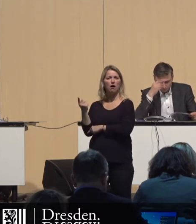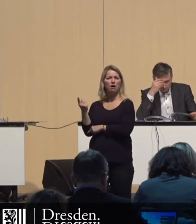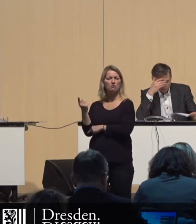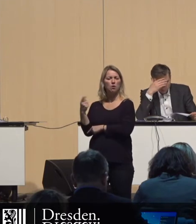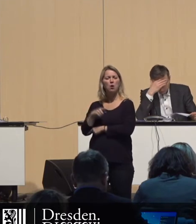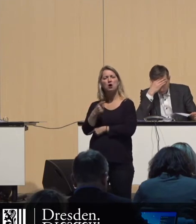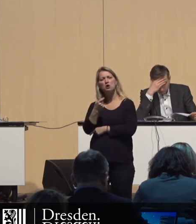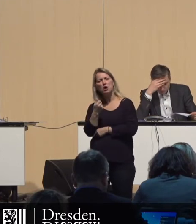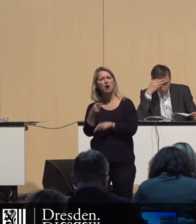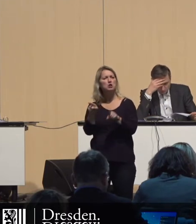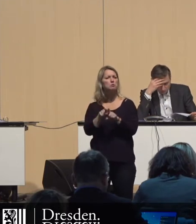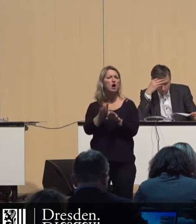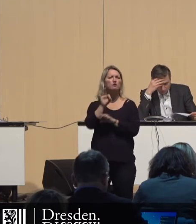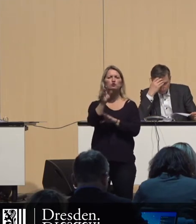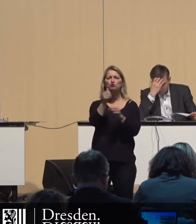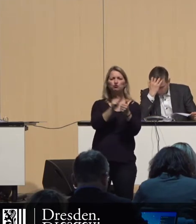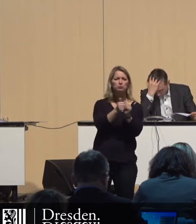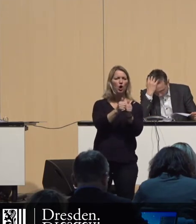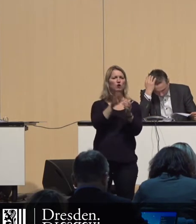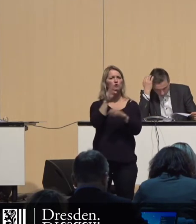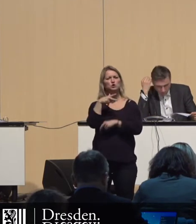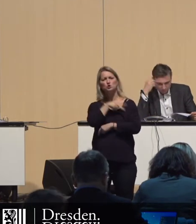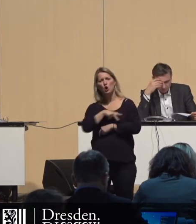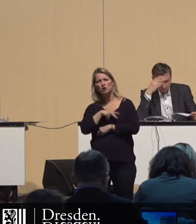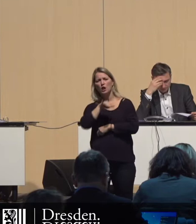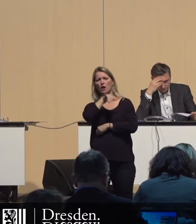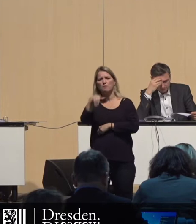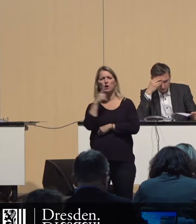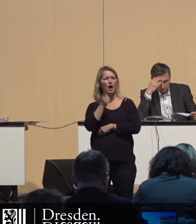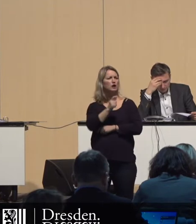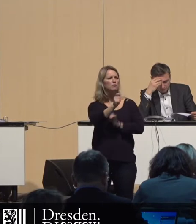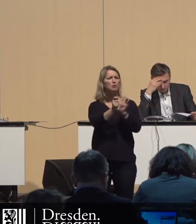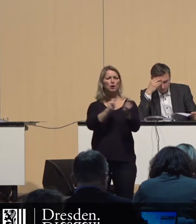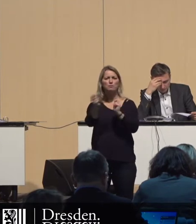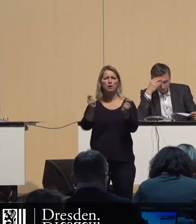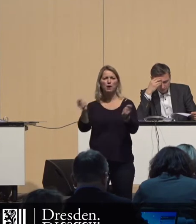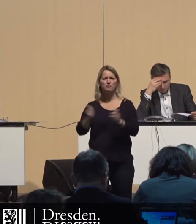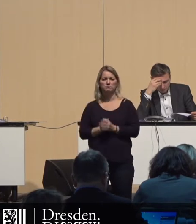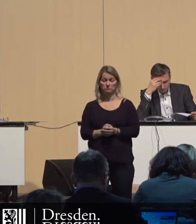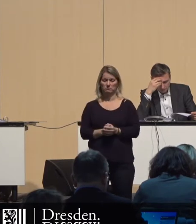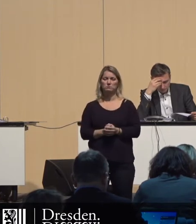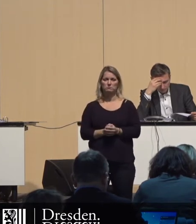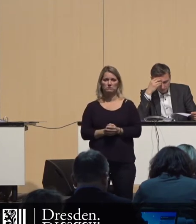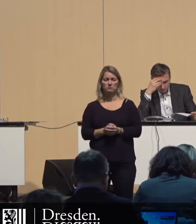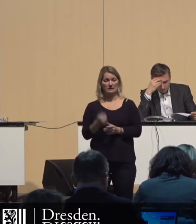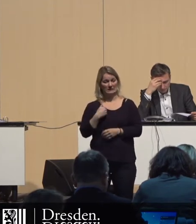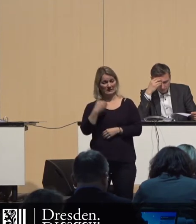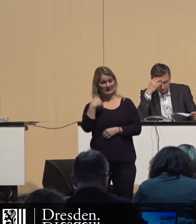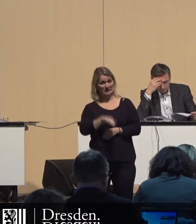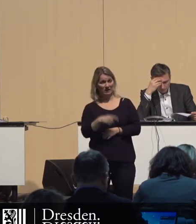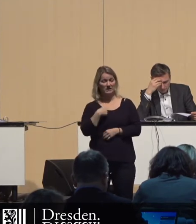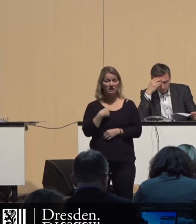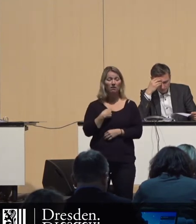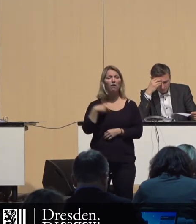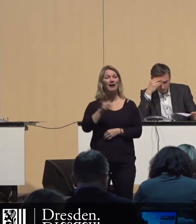für Sport und Soziales auszugeben. Ich bin mit vielen Jugendlichen von Fridays for